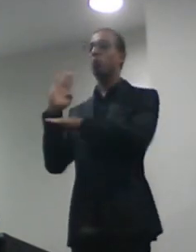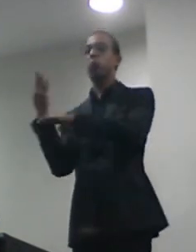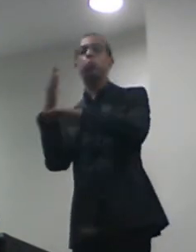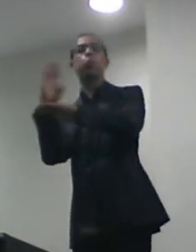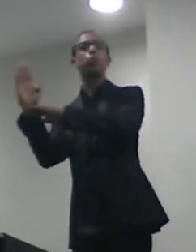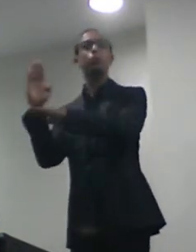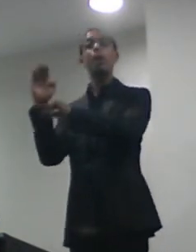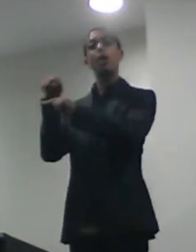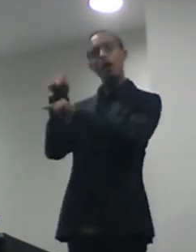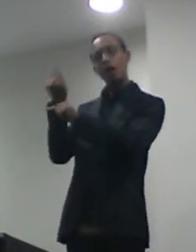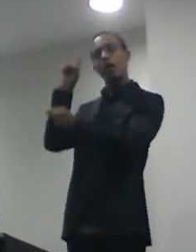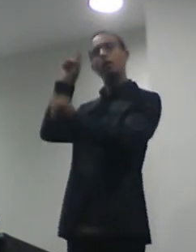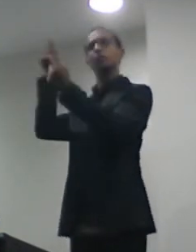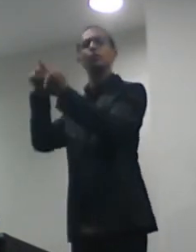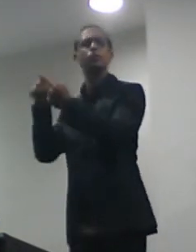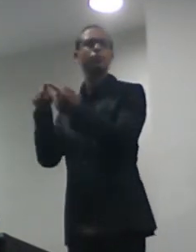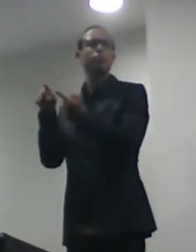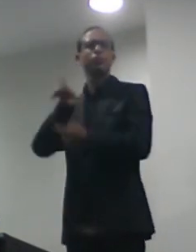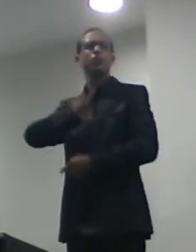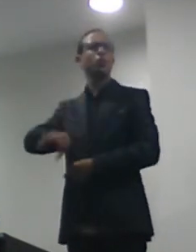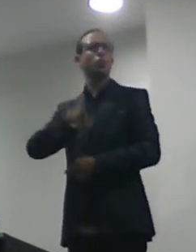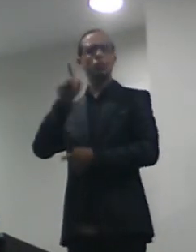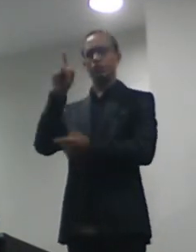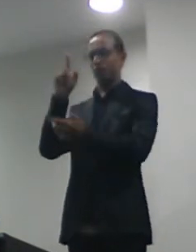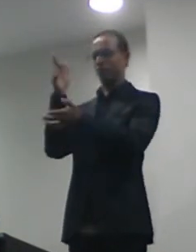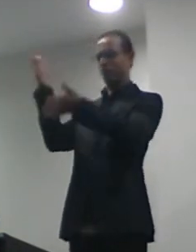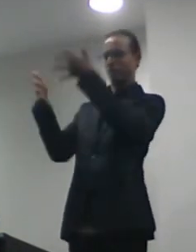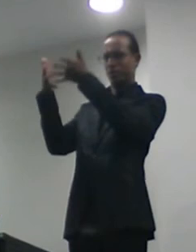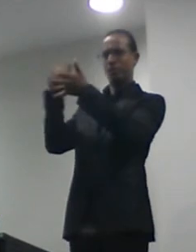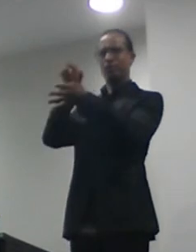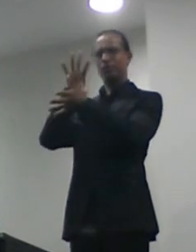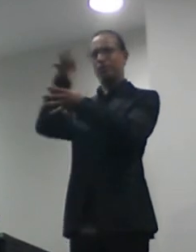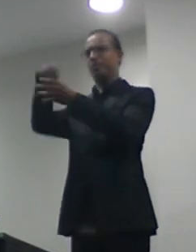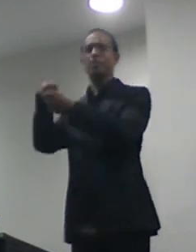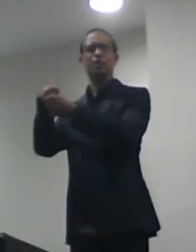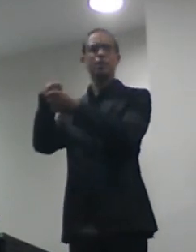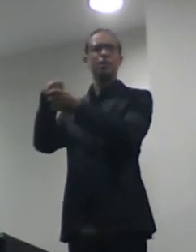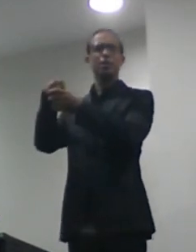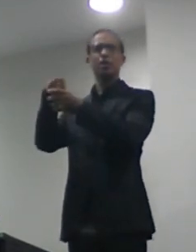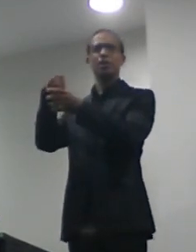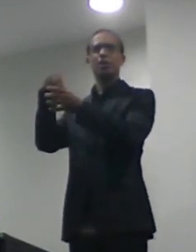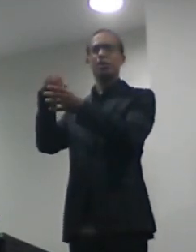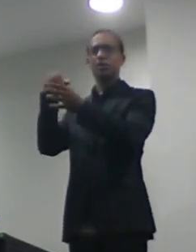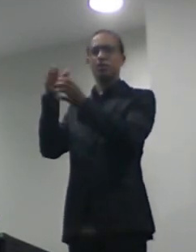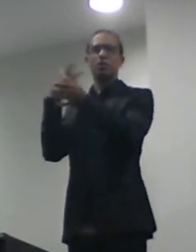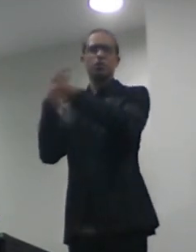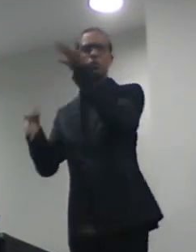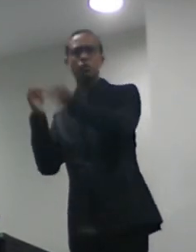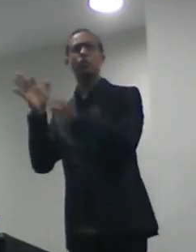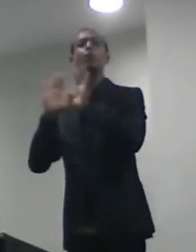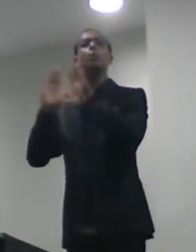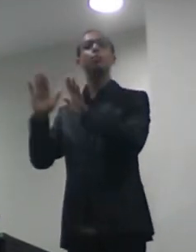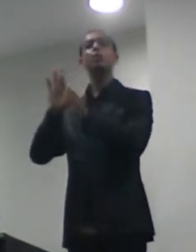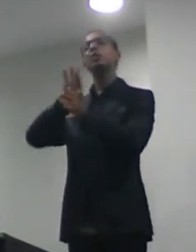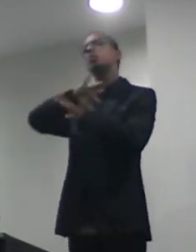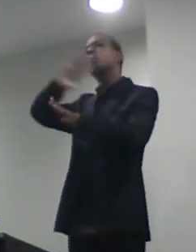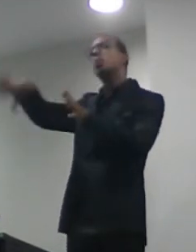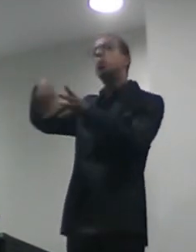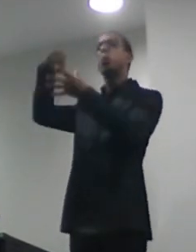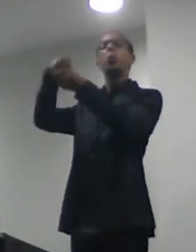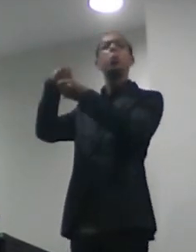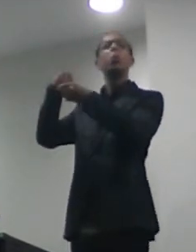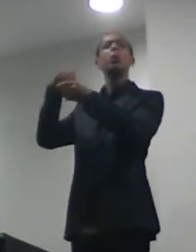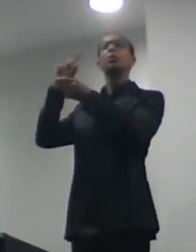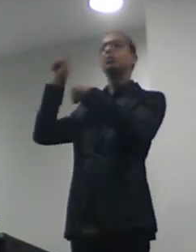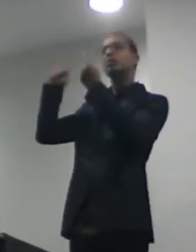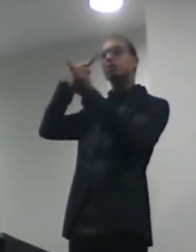próprio desafio. Não me refiro apenas ao desafio da Libras, para ser introduzida no Poder Judiciário, mas todos os desafios que já foram trabalhados